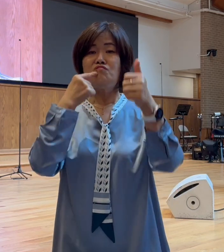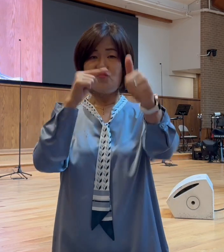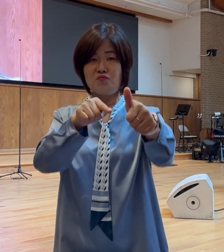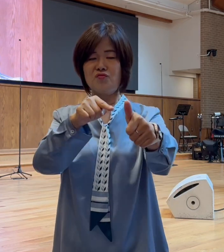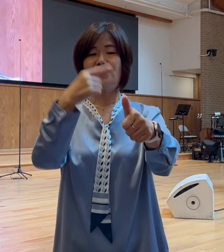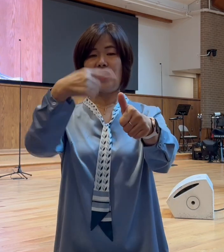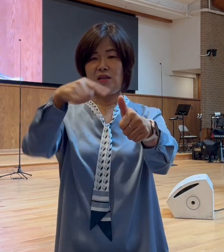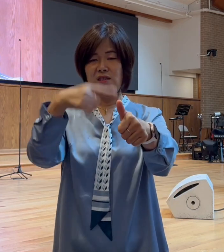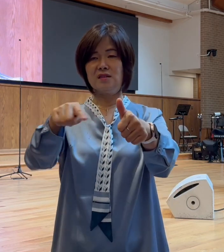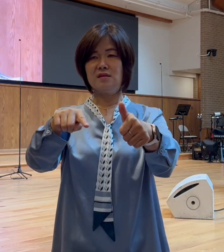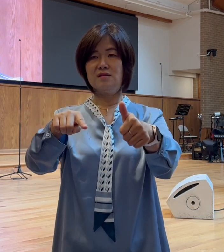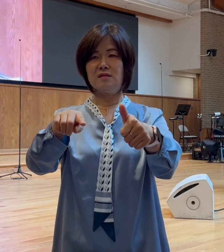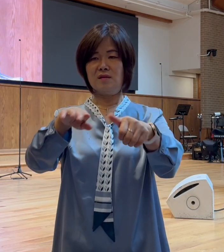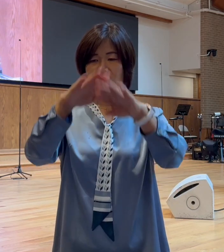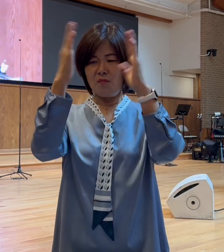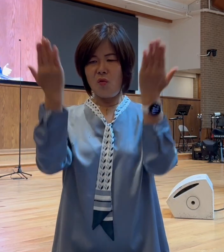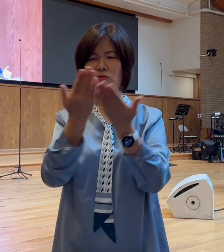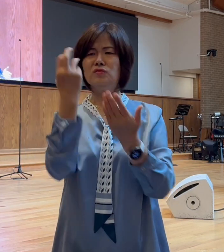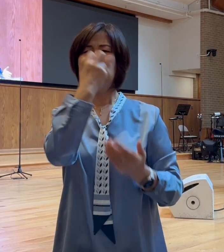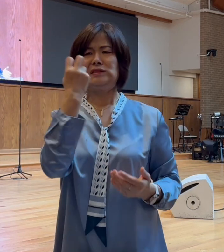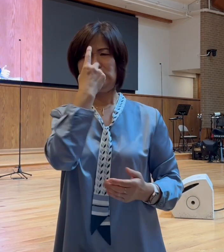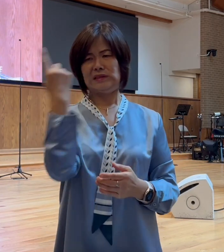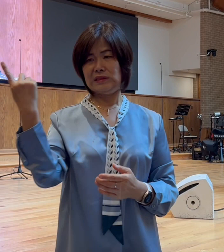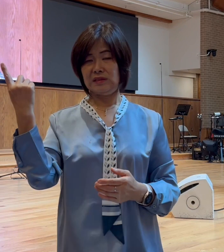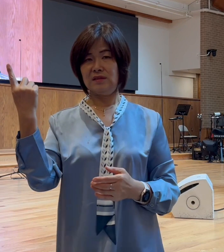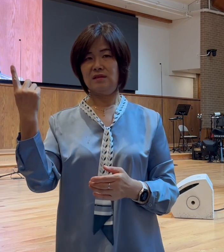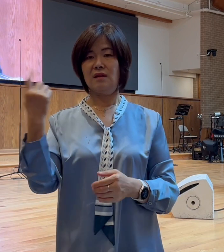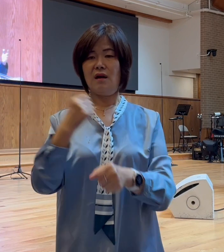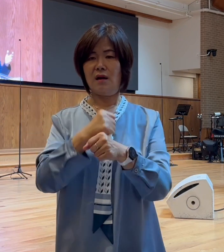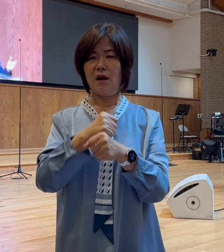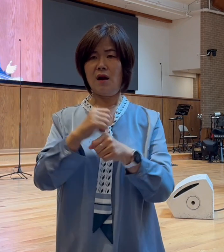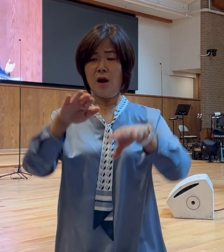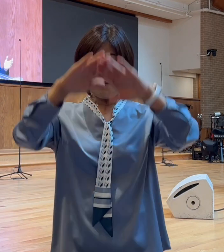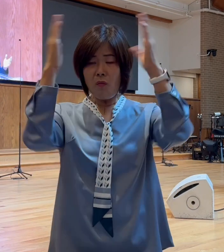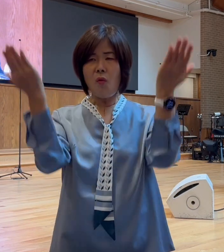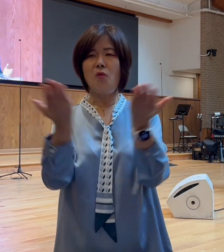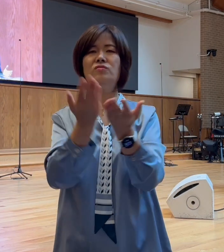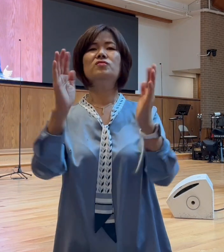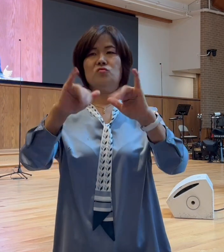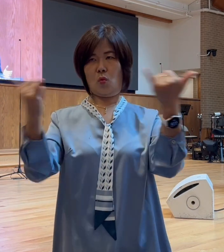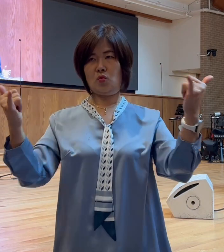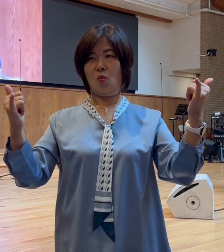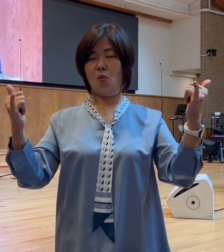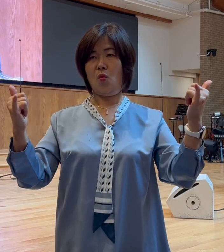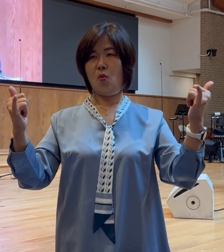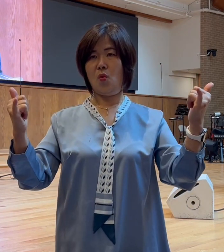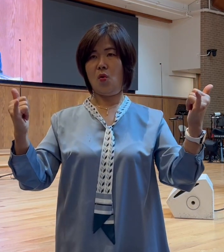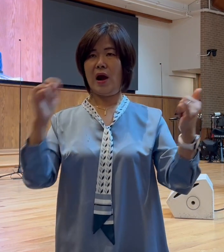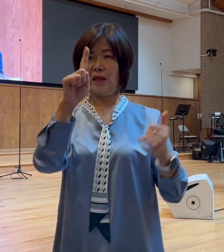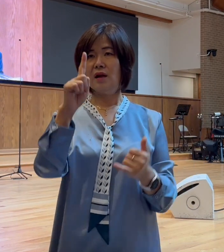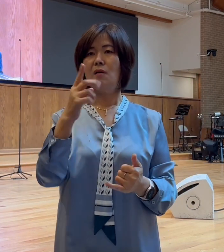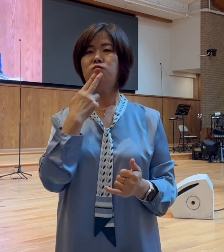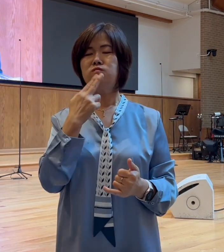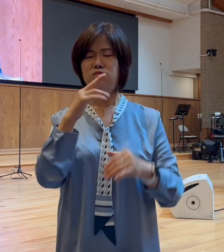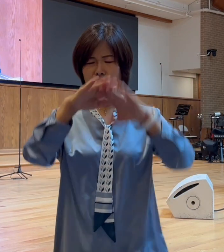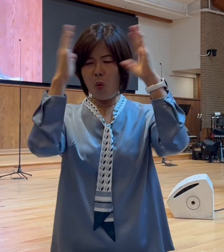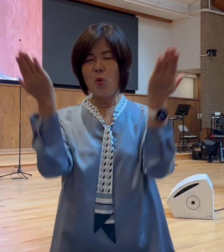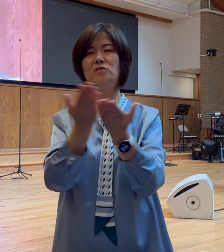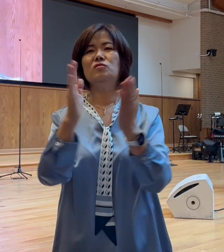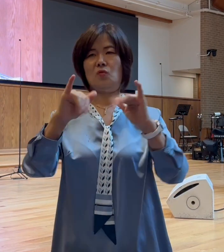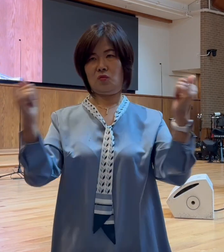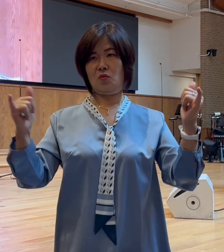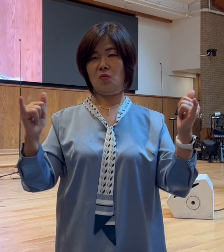분부하고 가르친 바를 지키게 하라. 여기도 모든 족속이거든요. 그런데